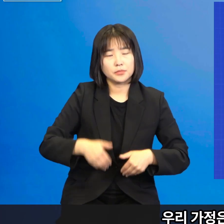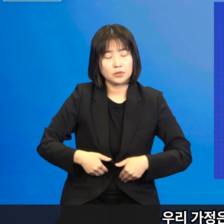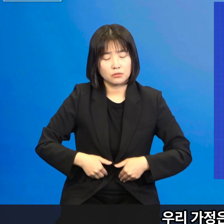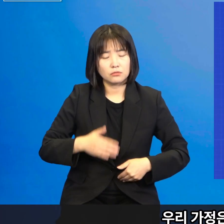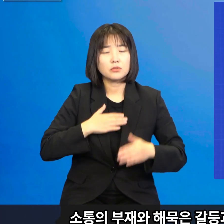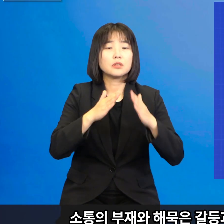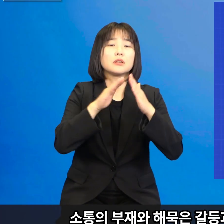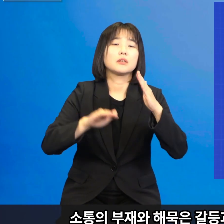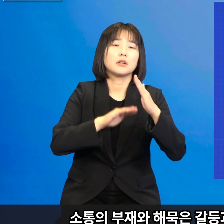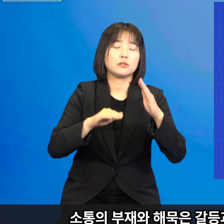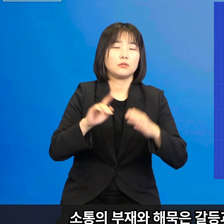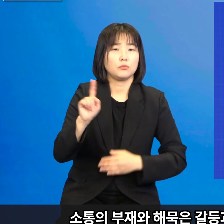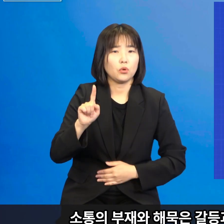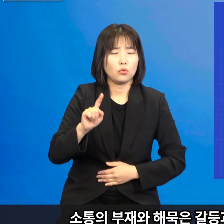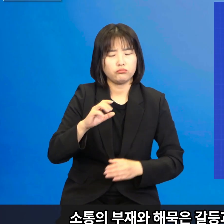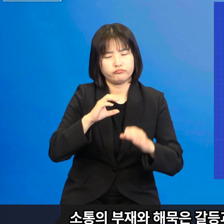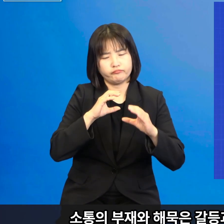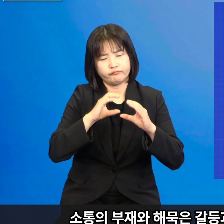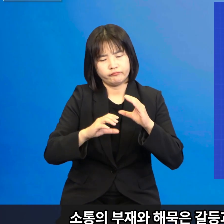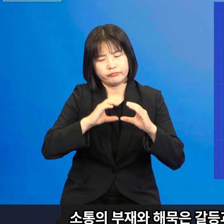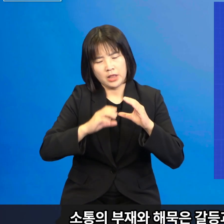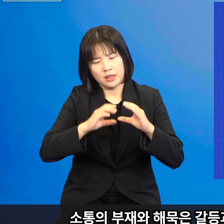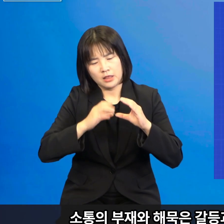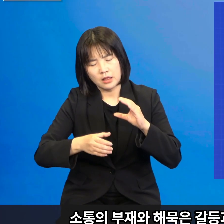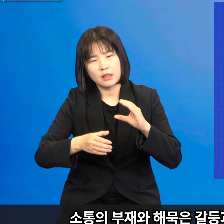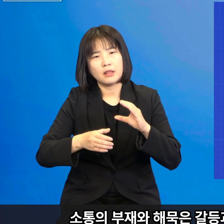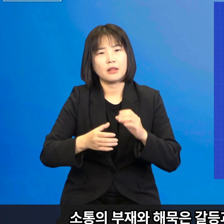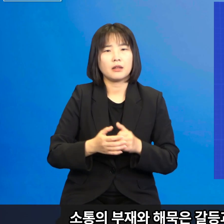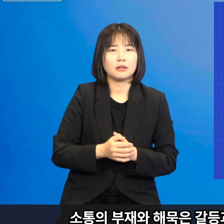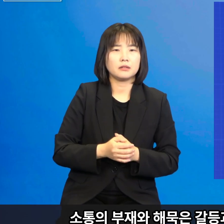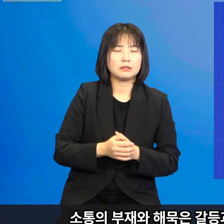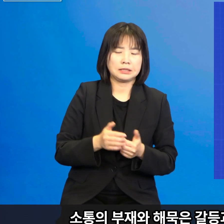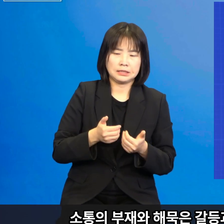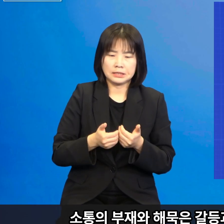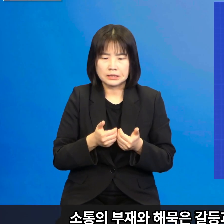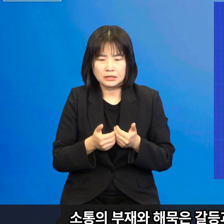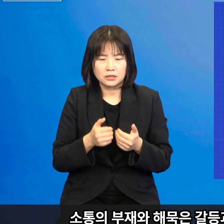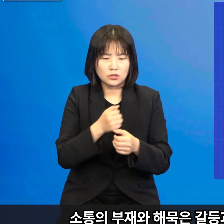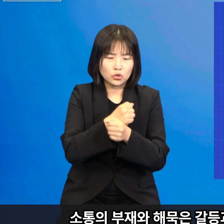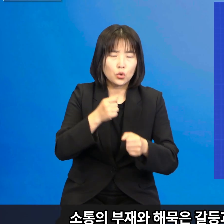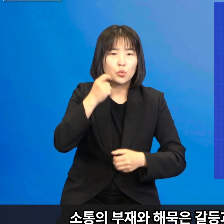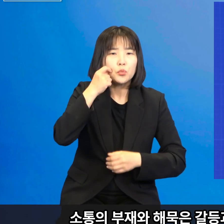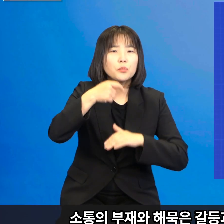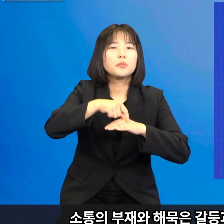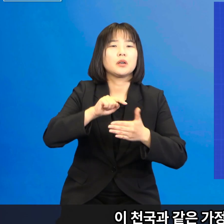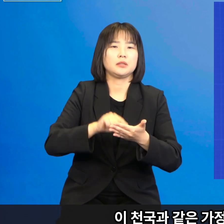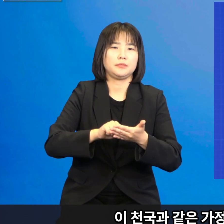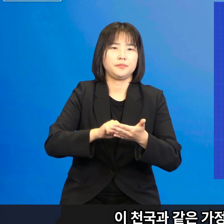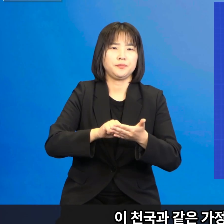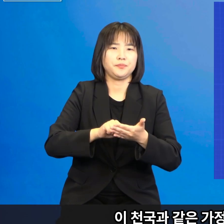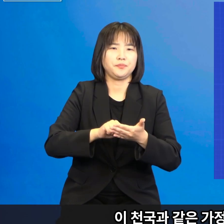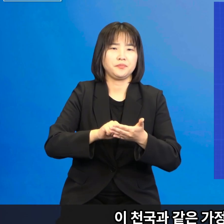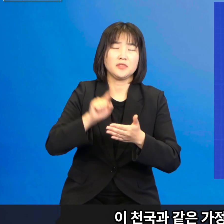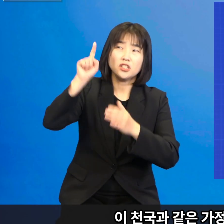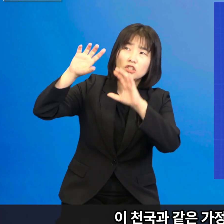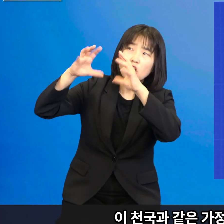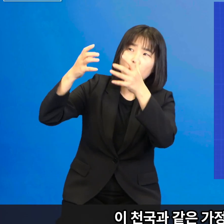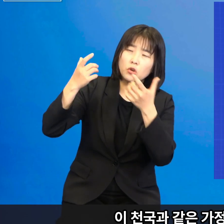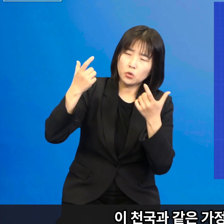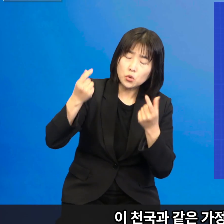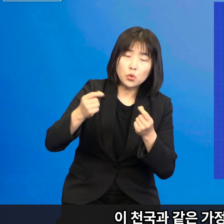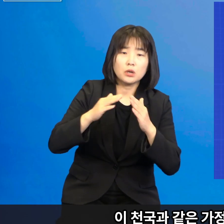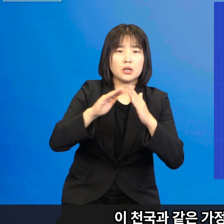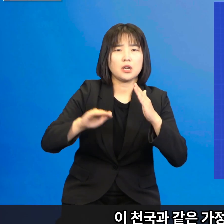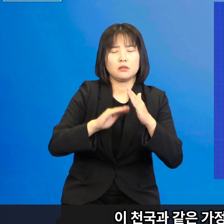어떤가요? 소통의 부재와 해묵은 갈등과 용서하지 못하는 마음으로 이 천국과 같은 가정이